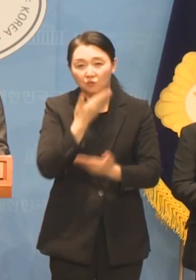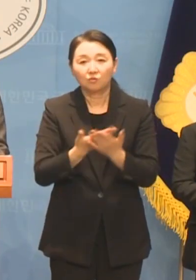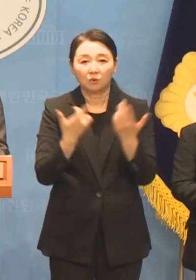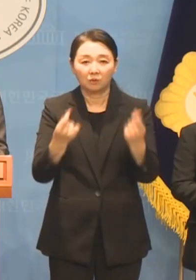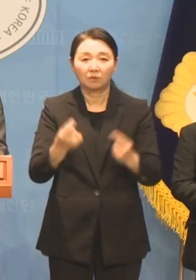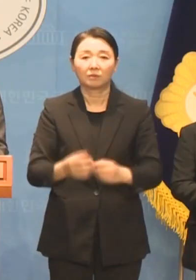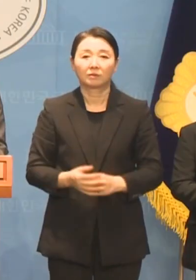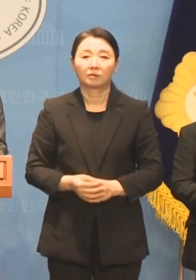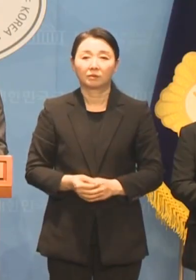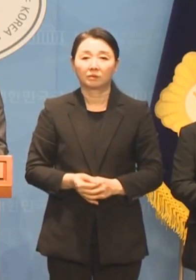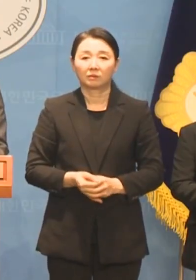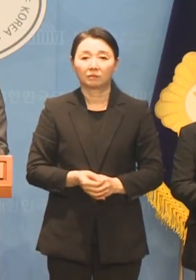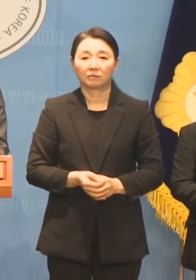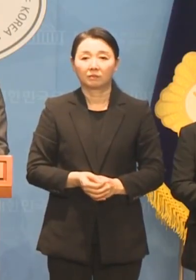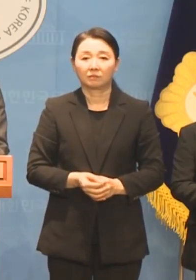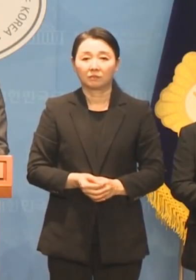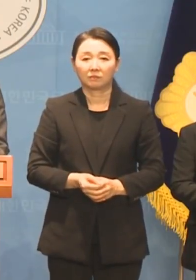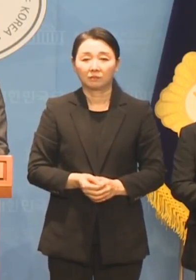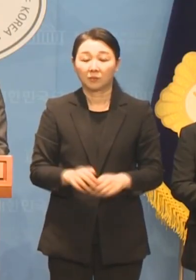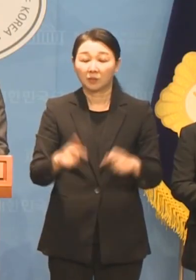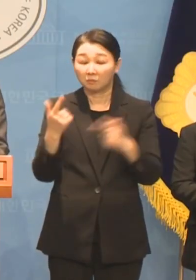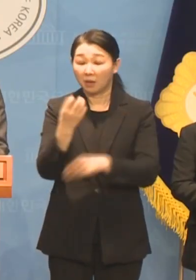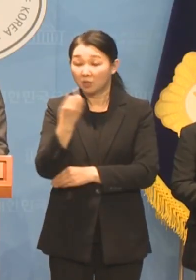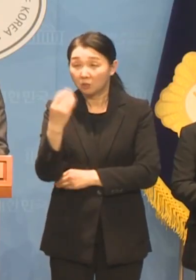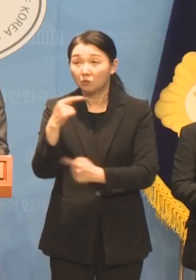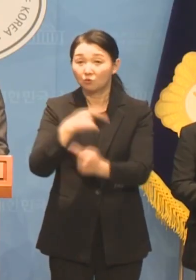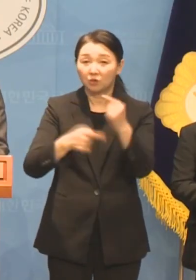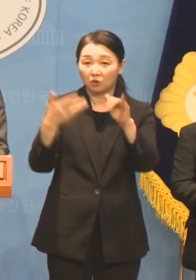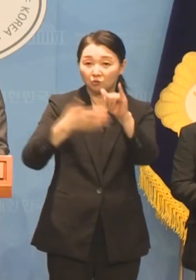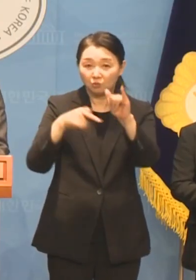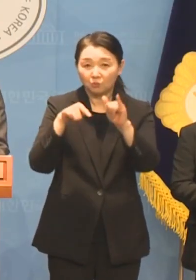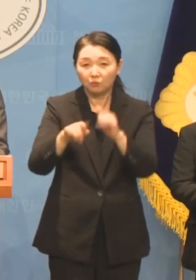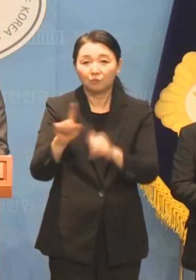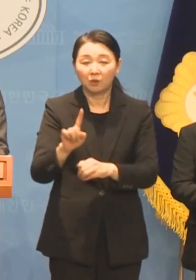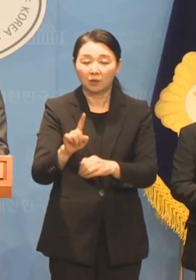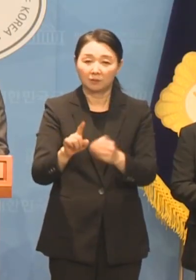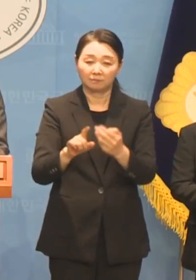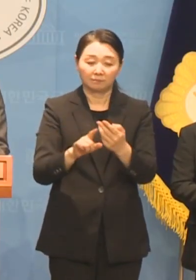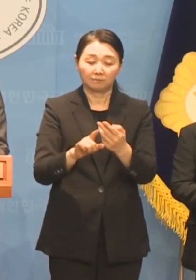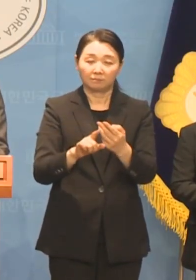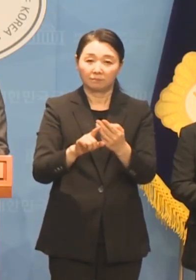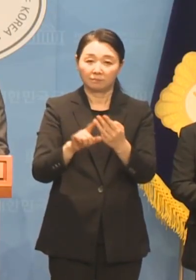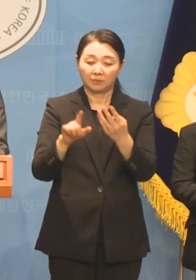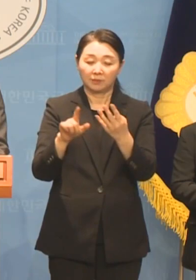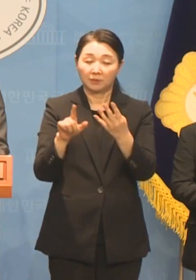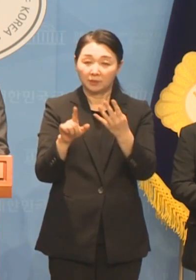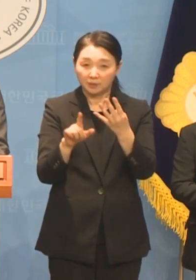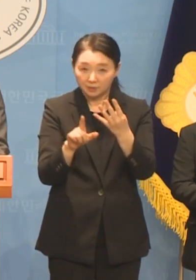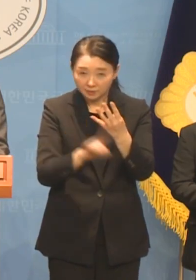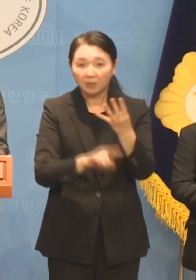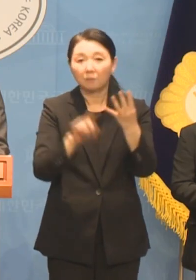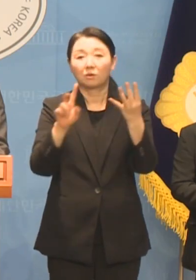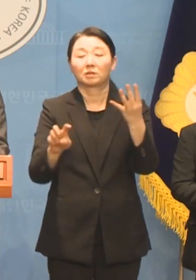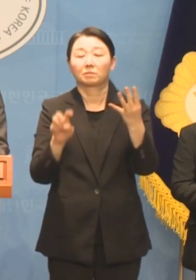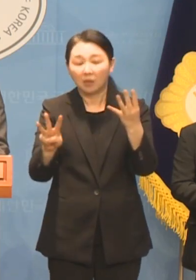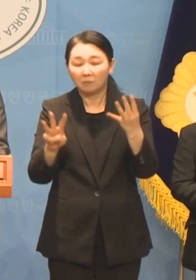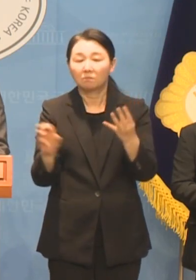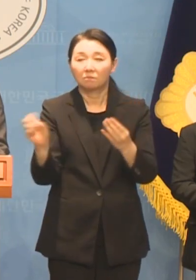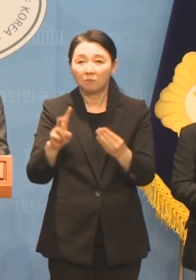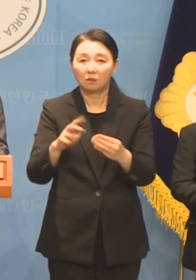막중하다는 점을 의미합니다. 매일신문이 운영하는 유튜브 채널은 지난 23일 당 소속 후보를 비난하며